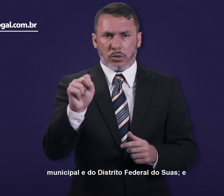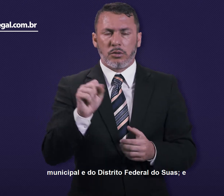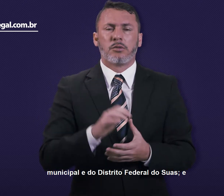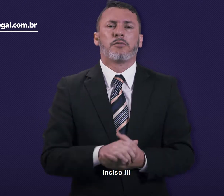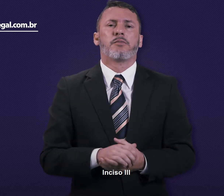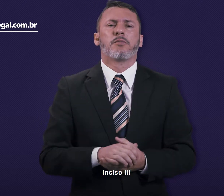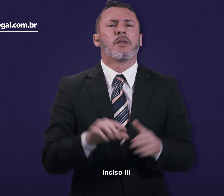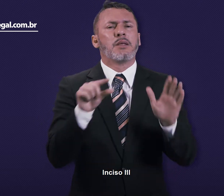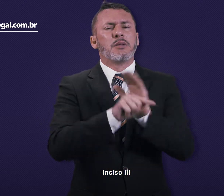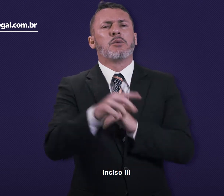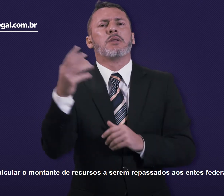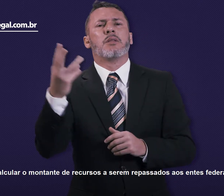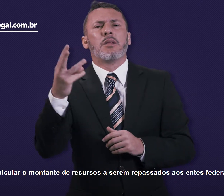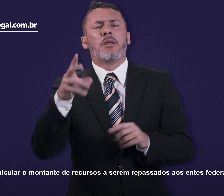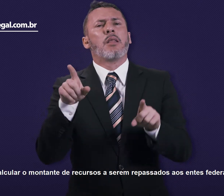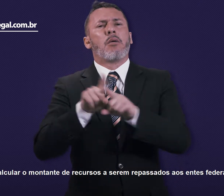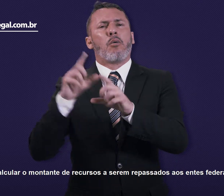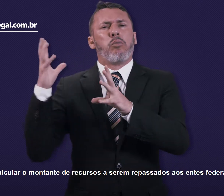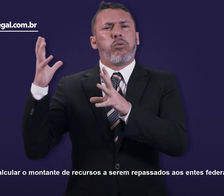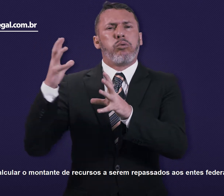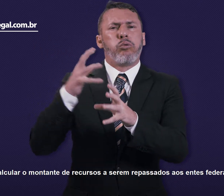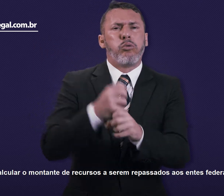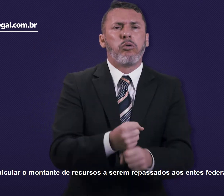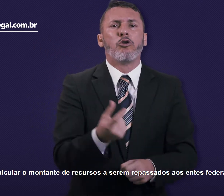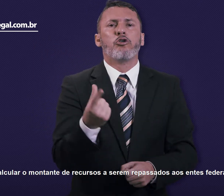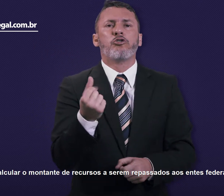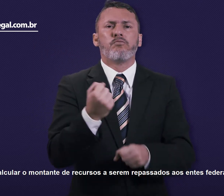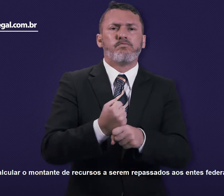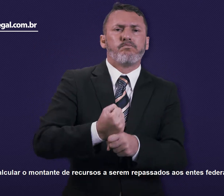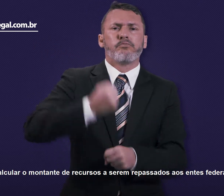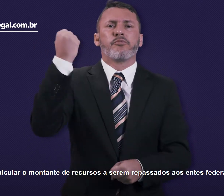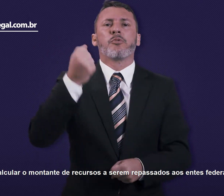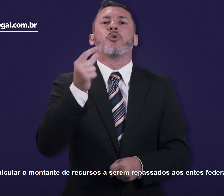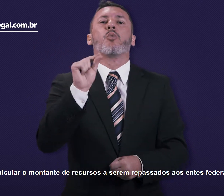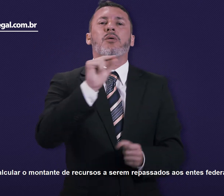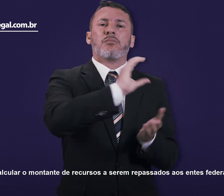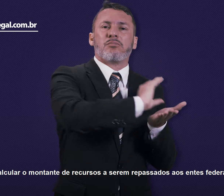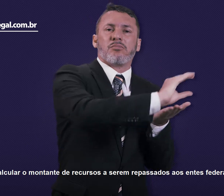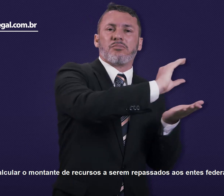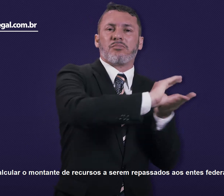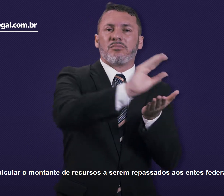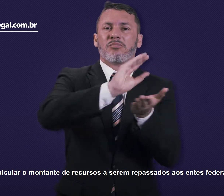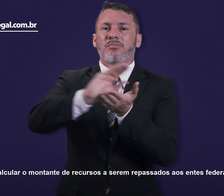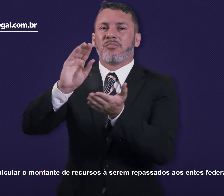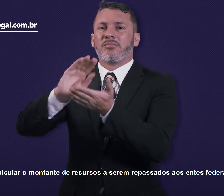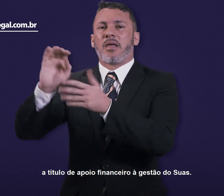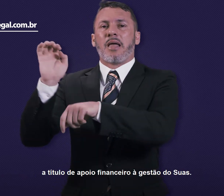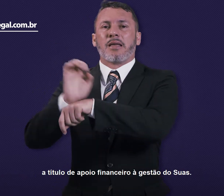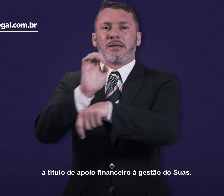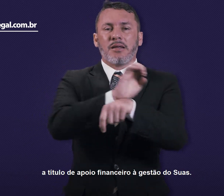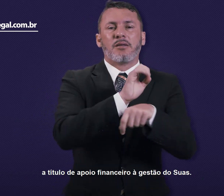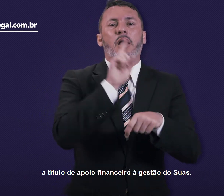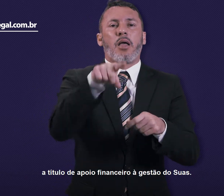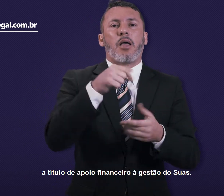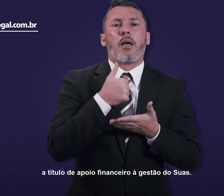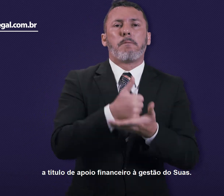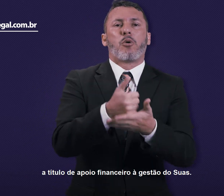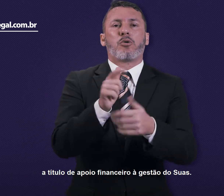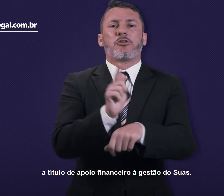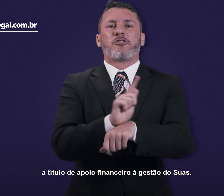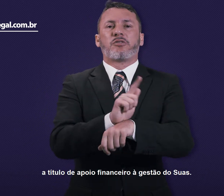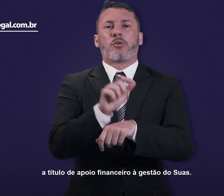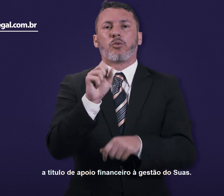SUAS e, inciso 3, calcular o montante de recursos a serem repassados aos entes federados a título de